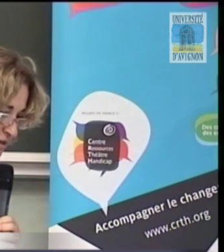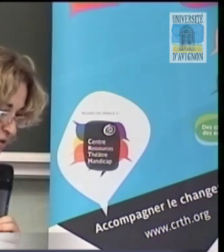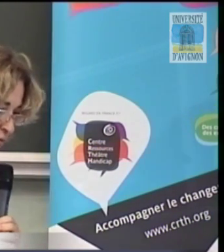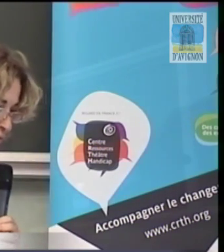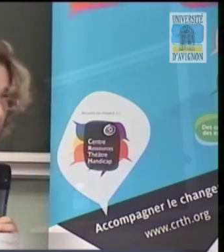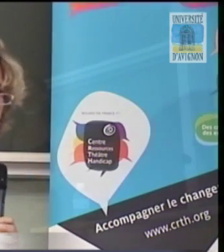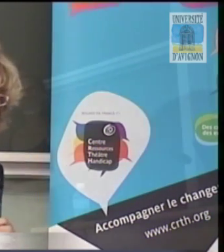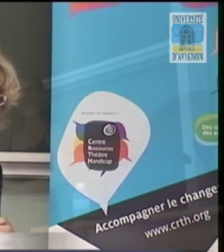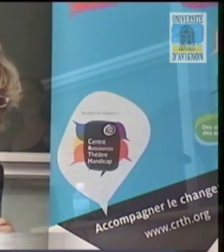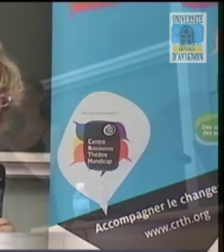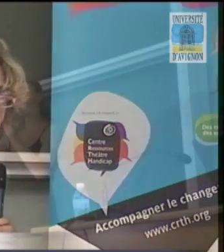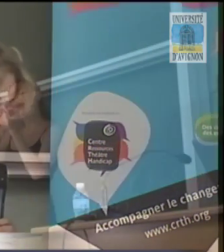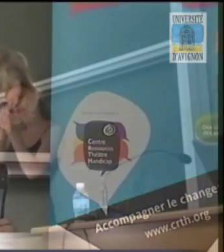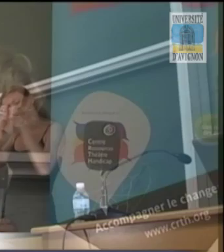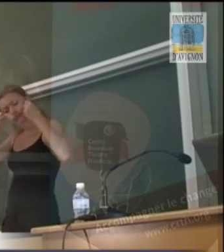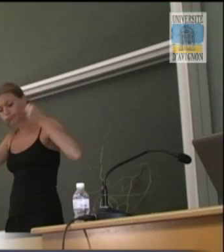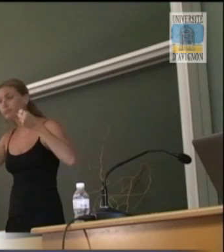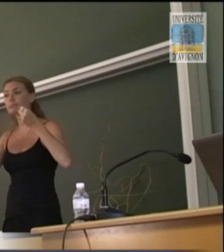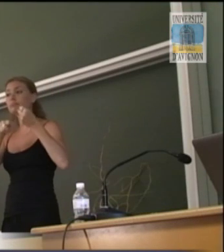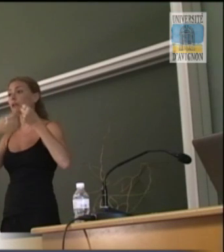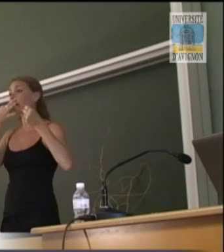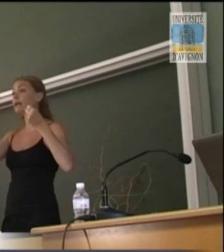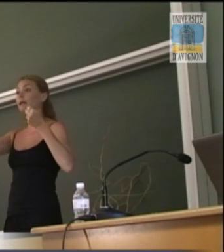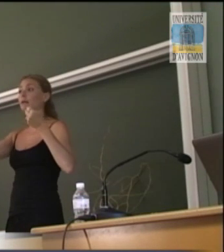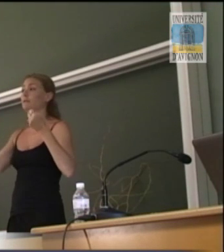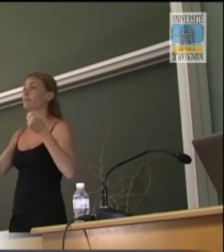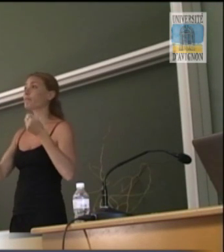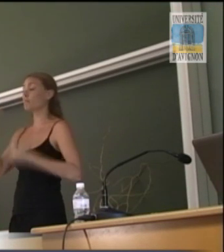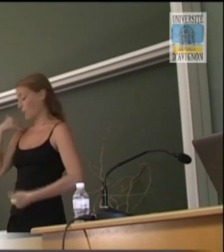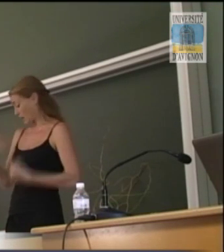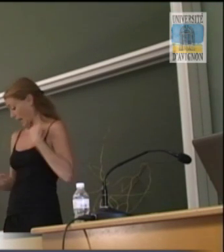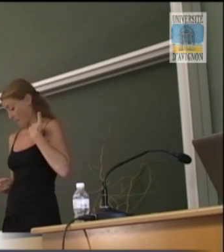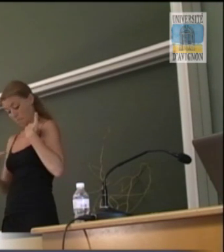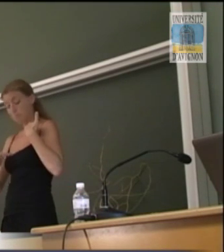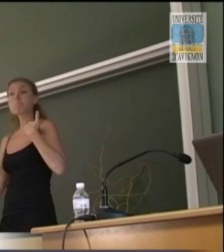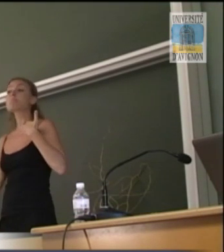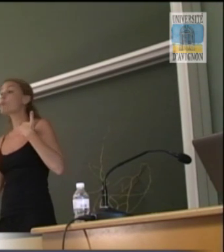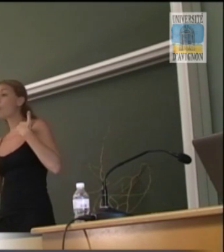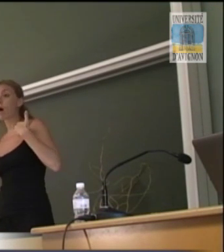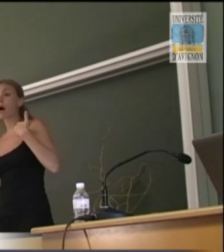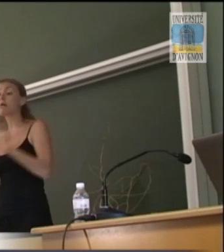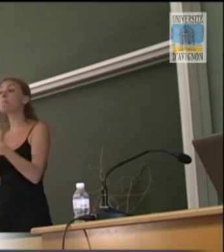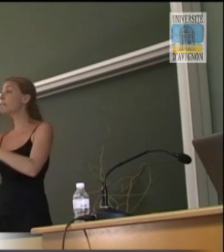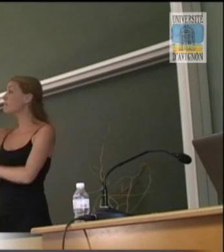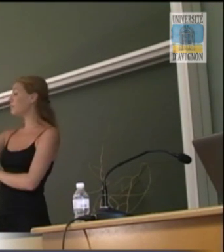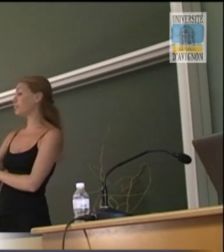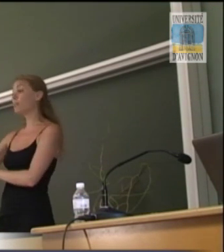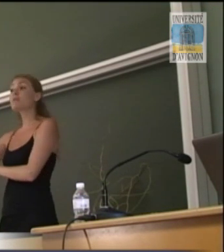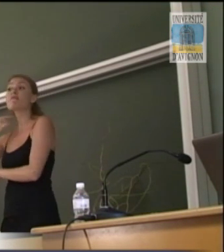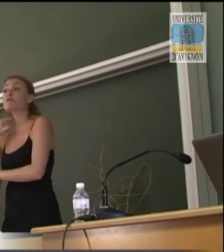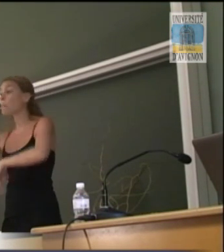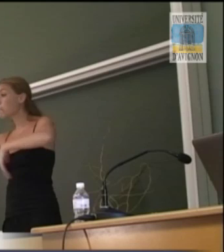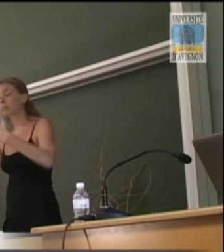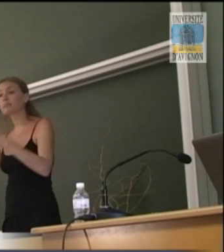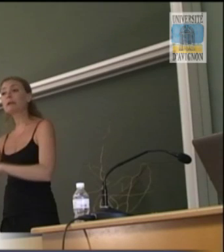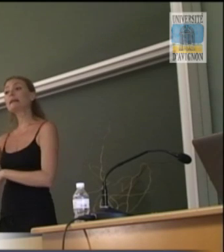modo, dit que le handicap, c'est quand une personne ayant une déficience, quelle qu'elle soit,